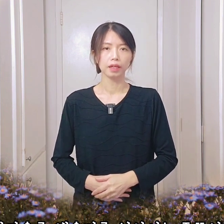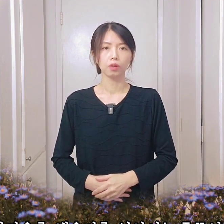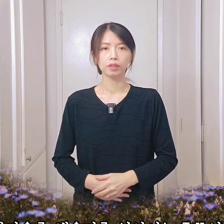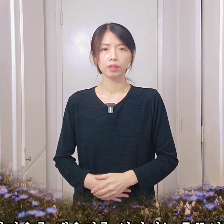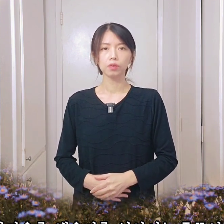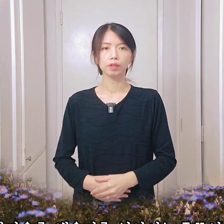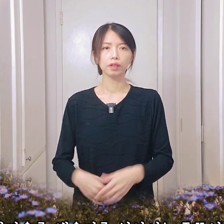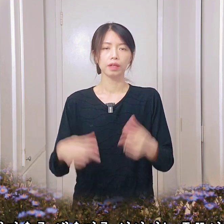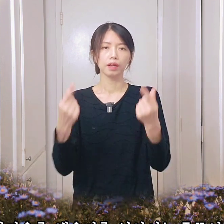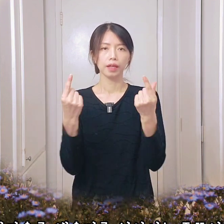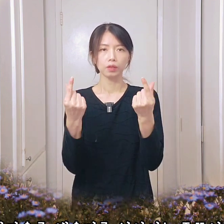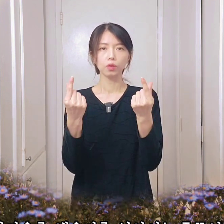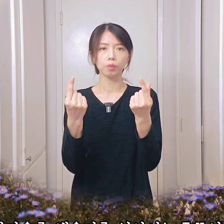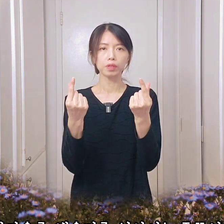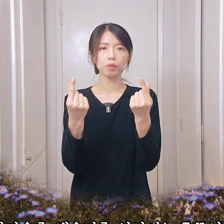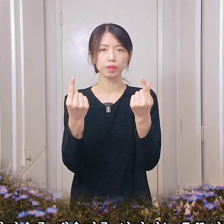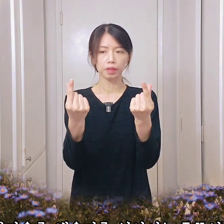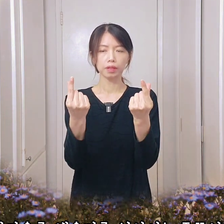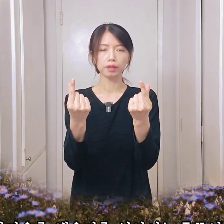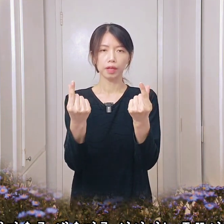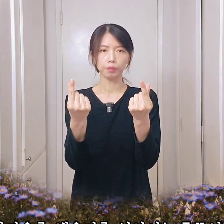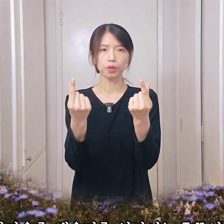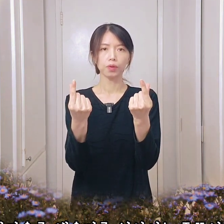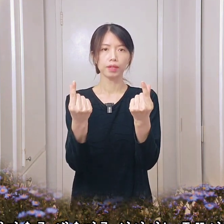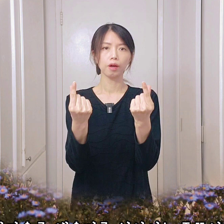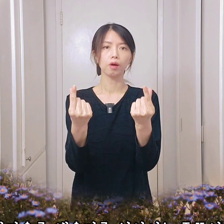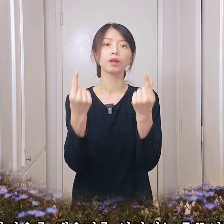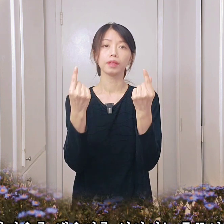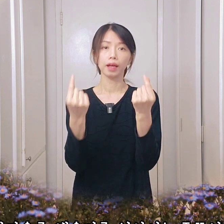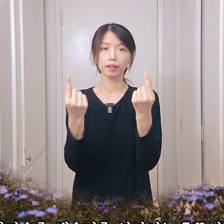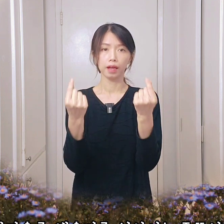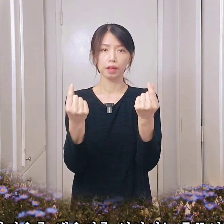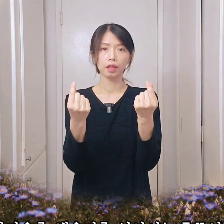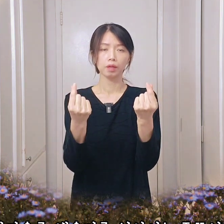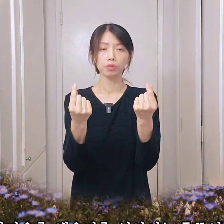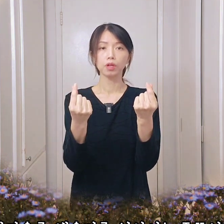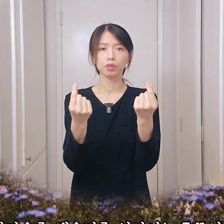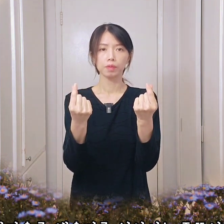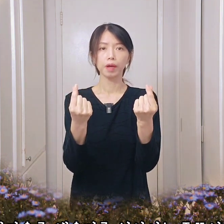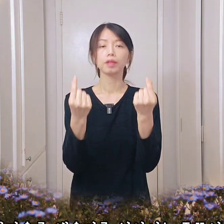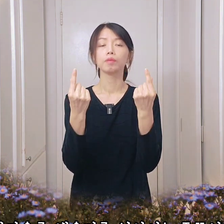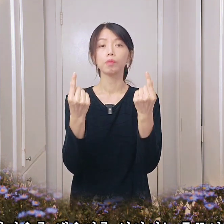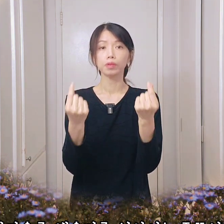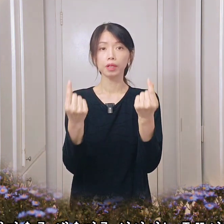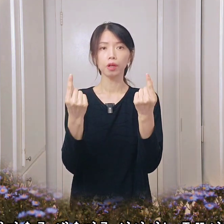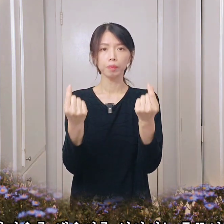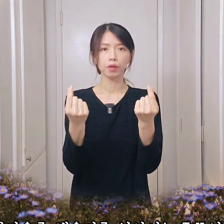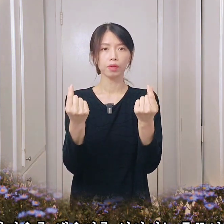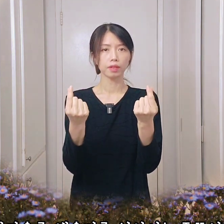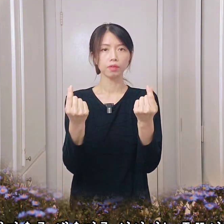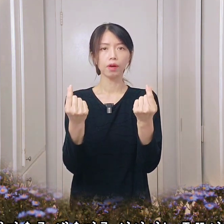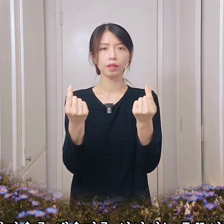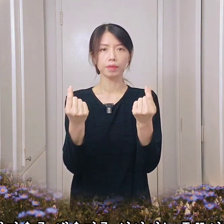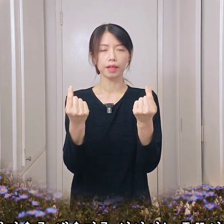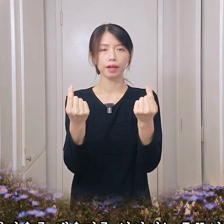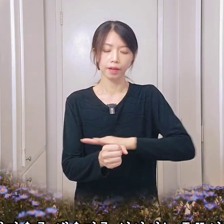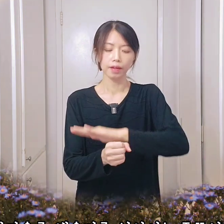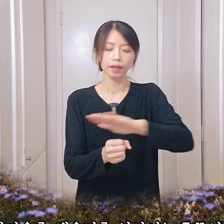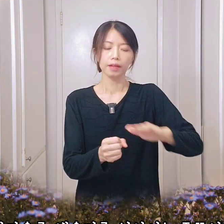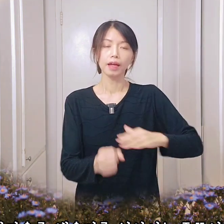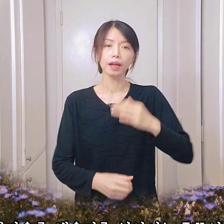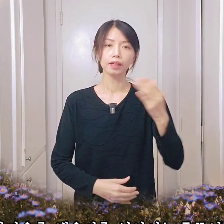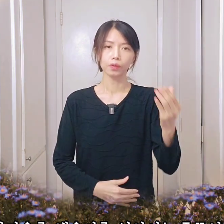뭐뭐같이 이런 뜻의 수어는 양손 엄지검지를 앞뒤로 해서 탁탁 붙여주시면 뭐뭐처럼 이라고 한 뜻의 수어가